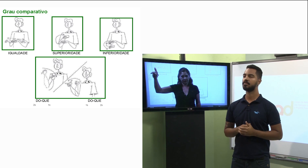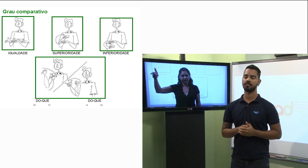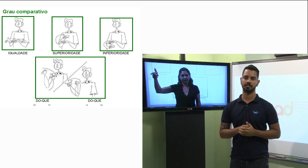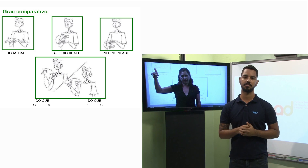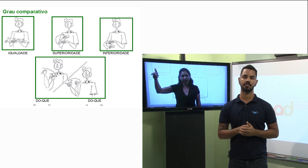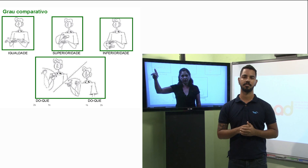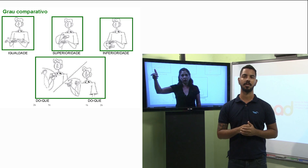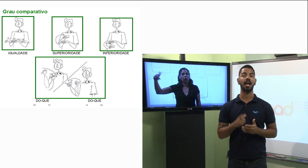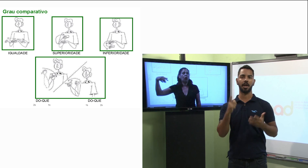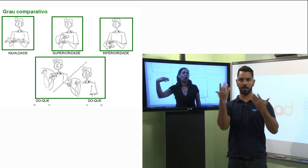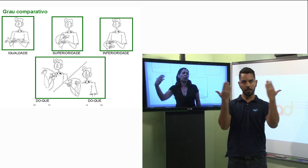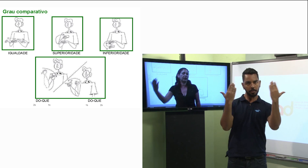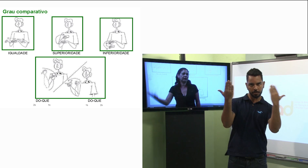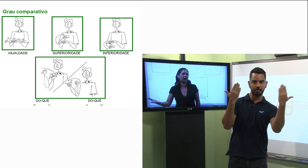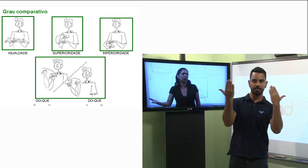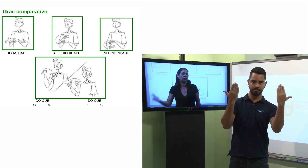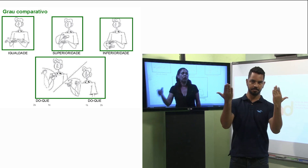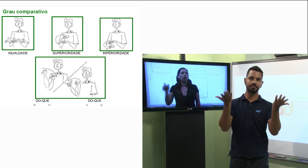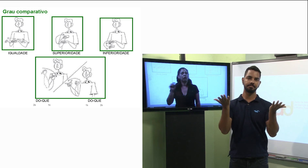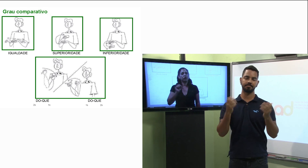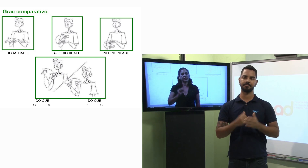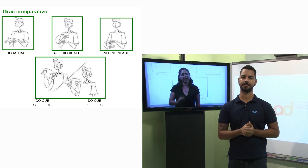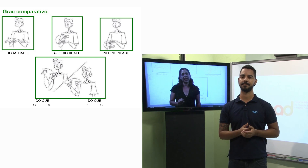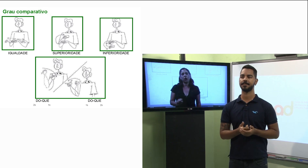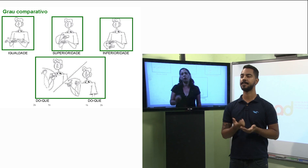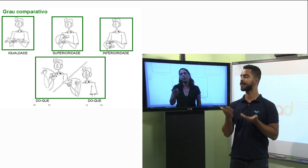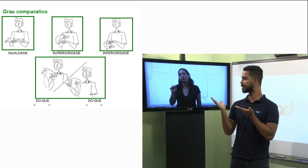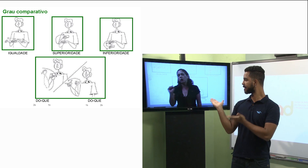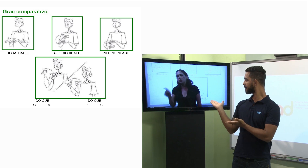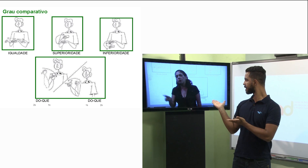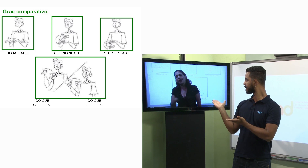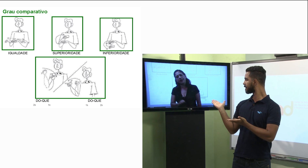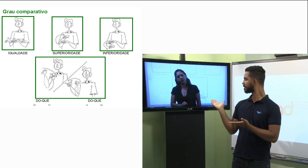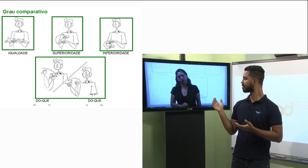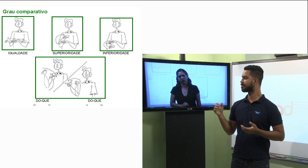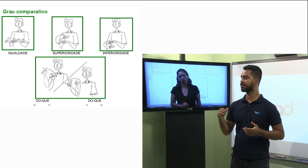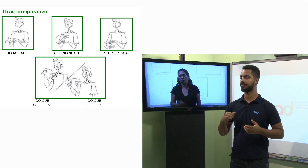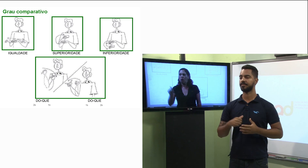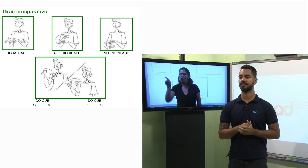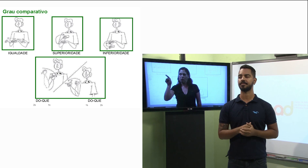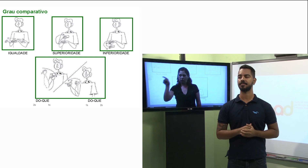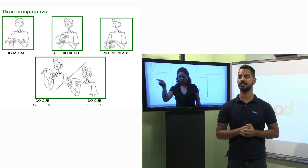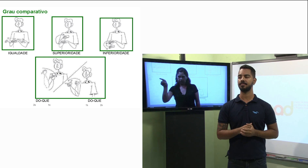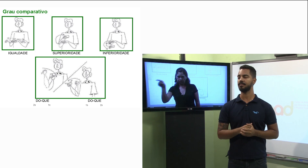do que ele, certo? Ou então, você come muito